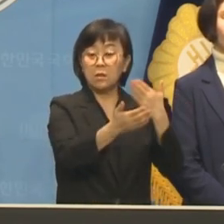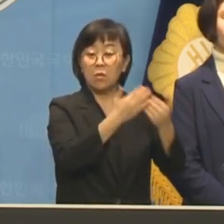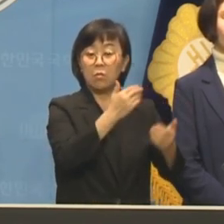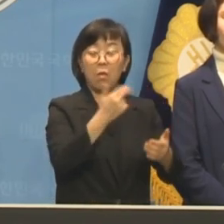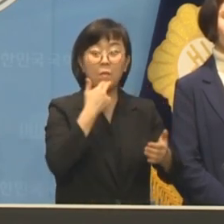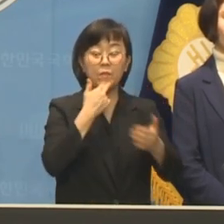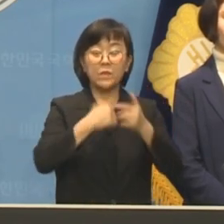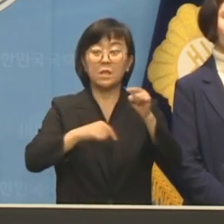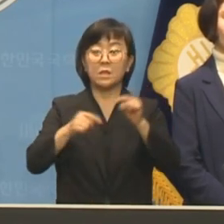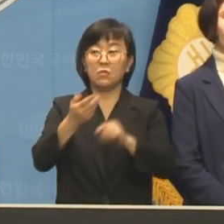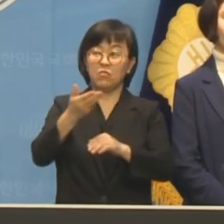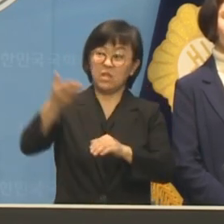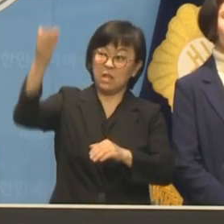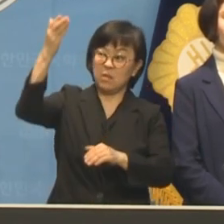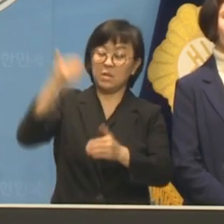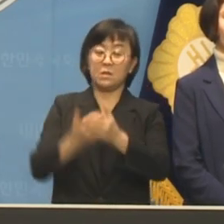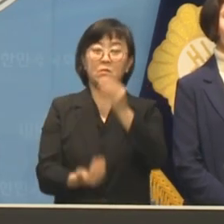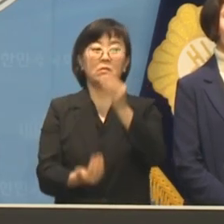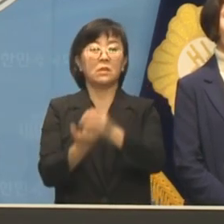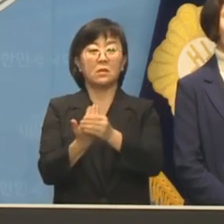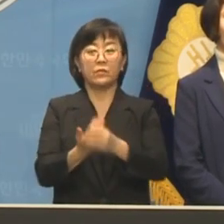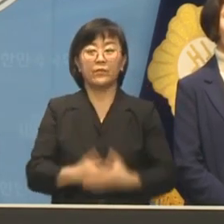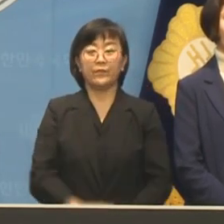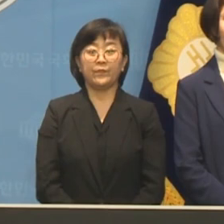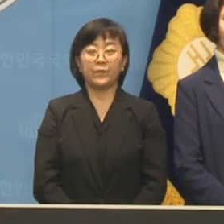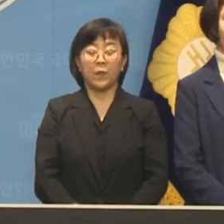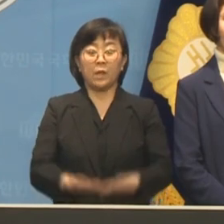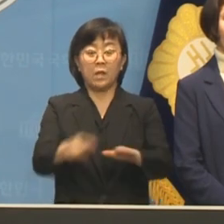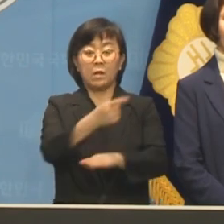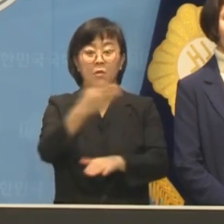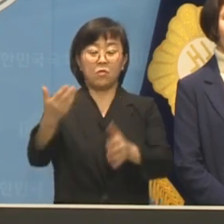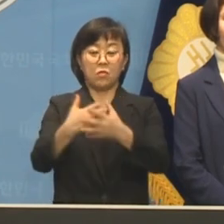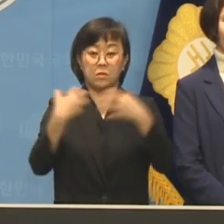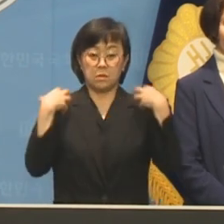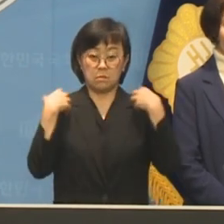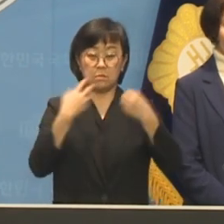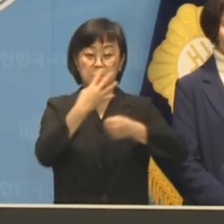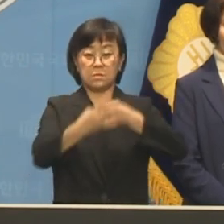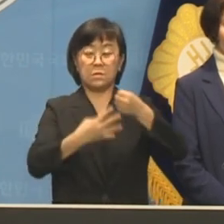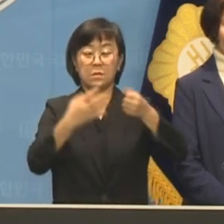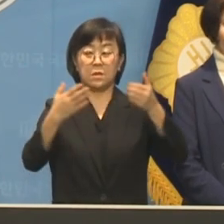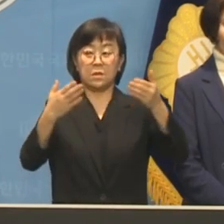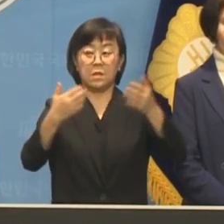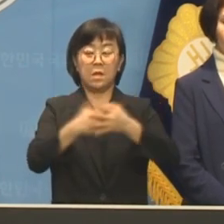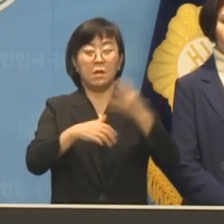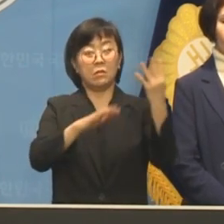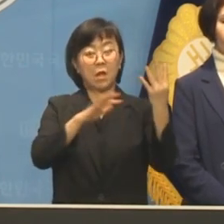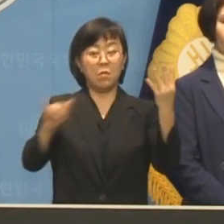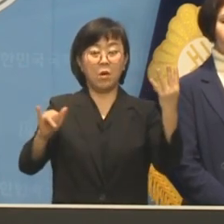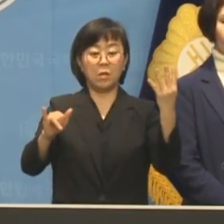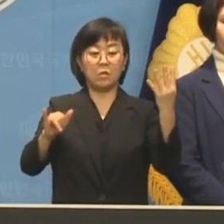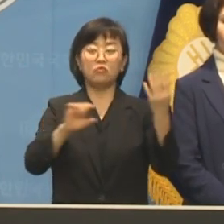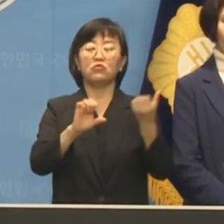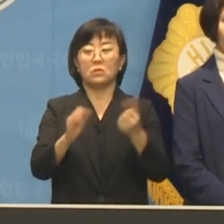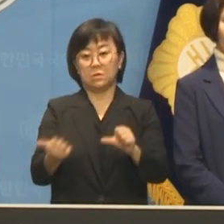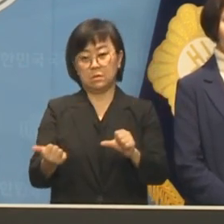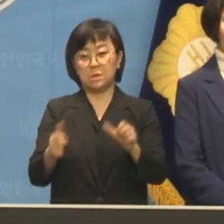지휘관들이 배출되는 것입니다. 현 소방청장 임기 중 4명의 소방관이